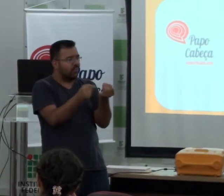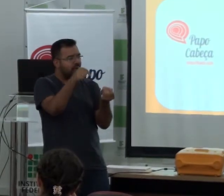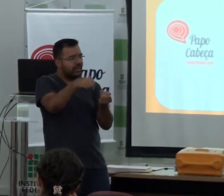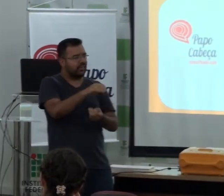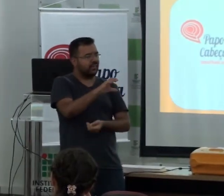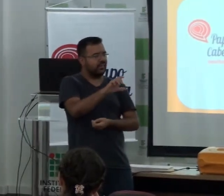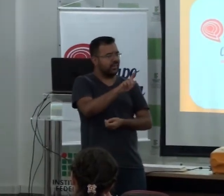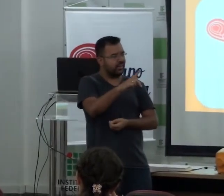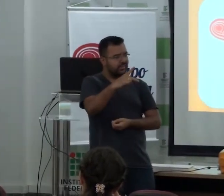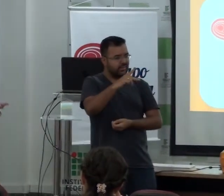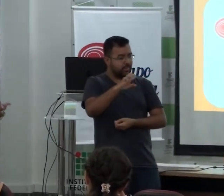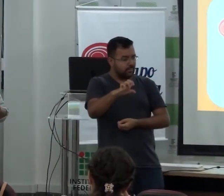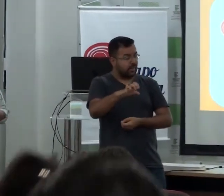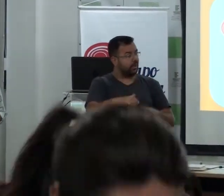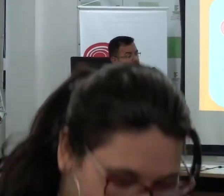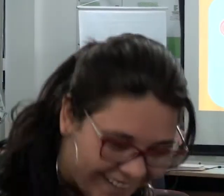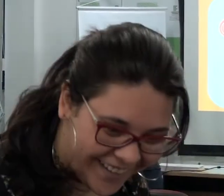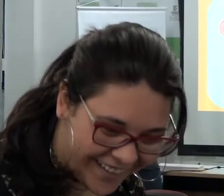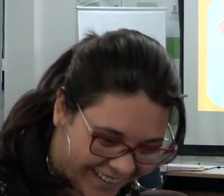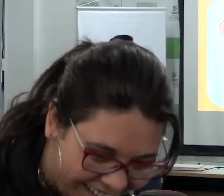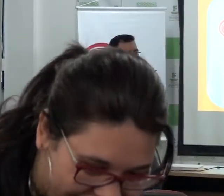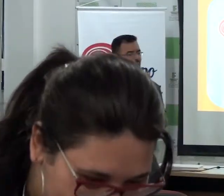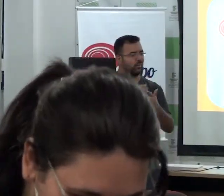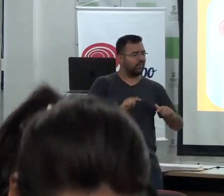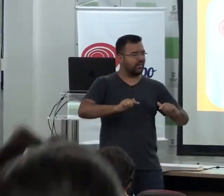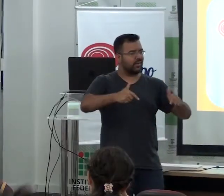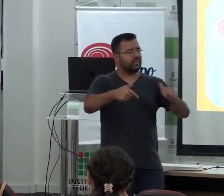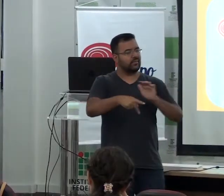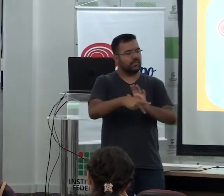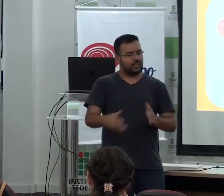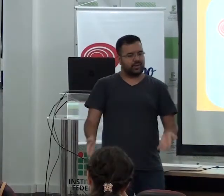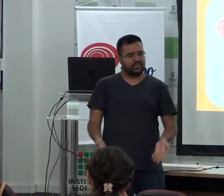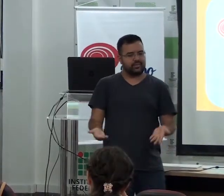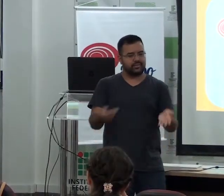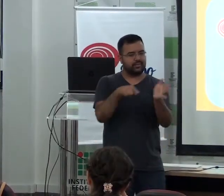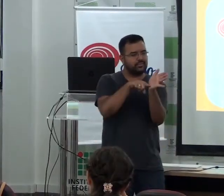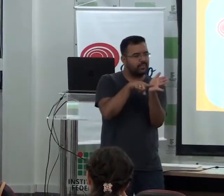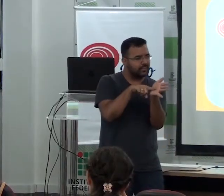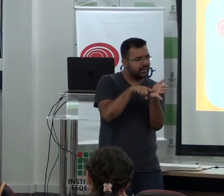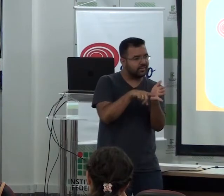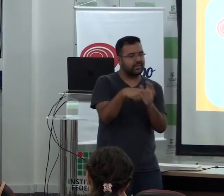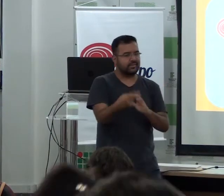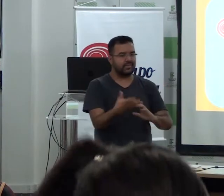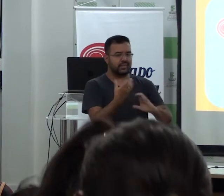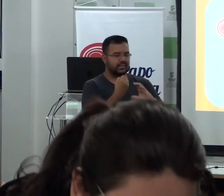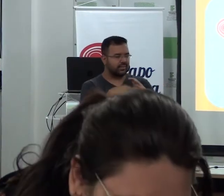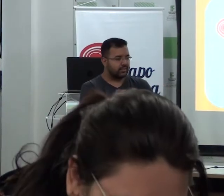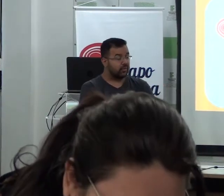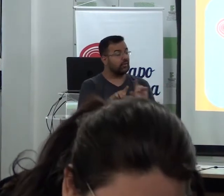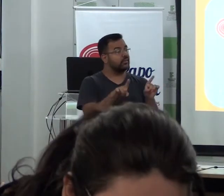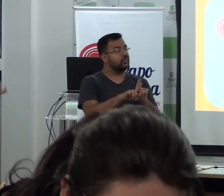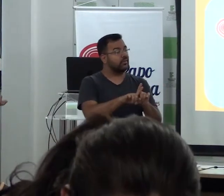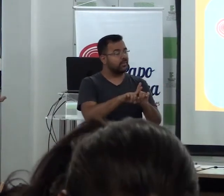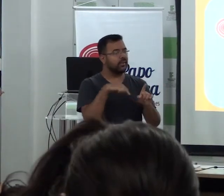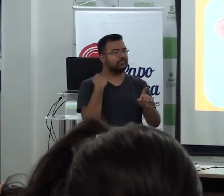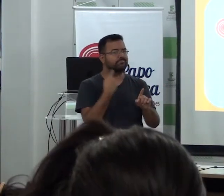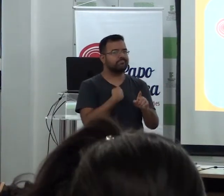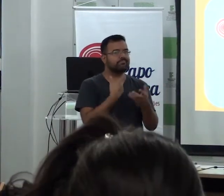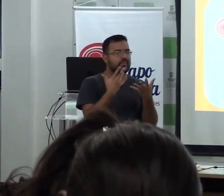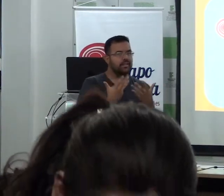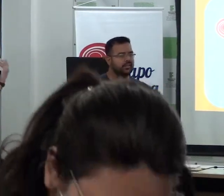CGPE, promoveu ações de incentivo à pesquisa aqui no CEFOL, e também a gente